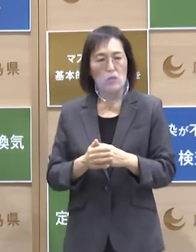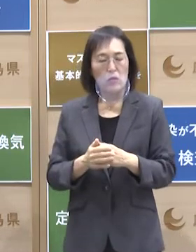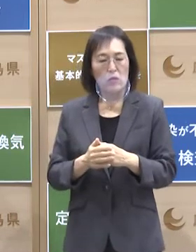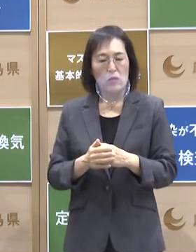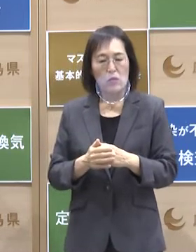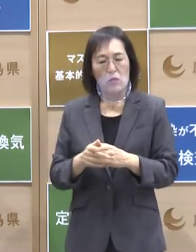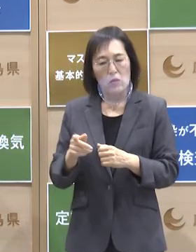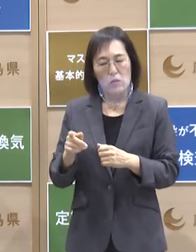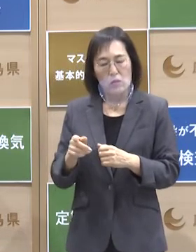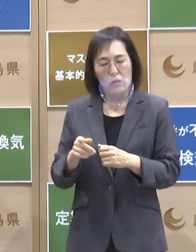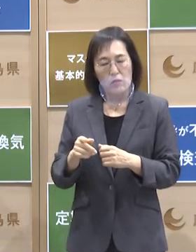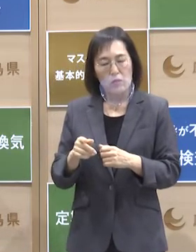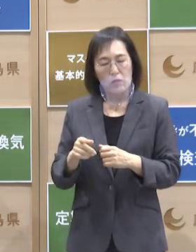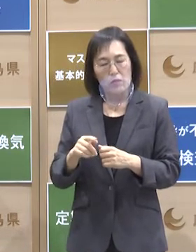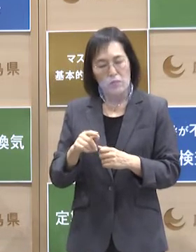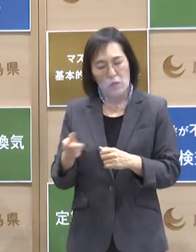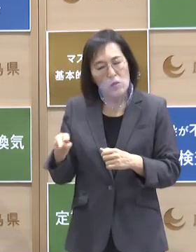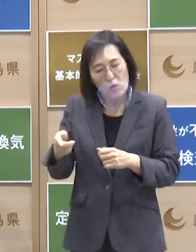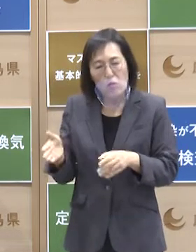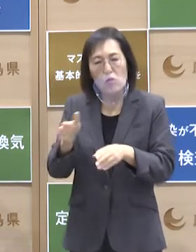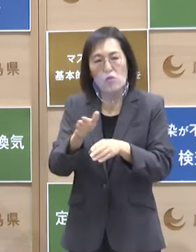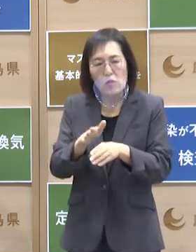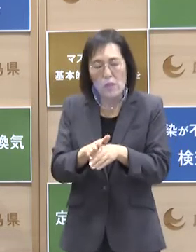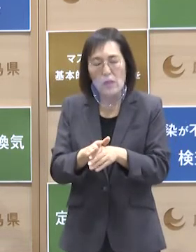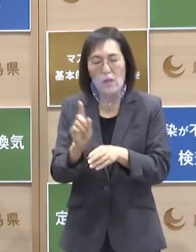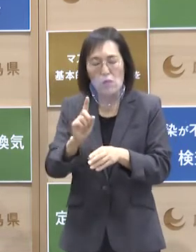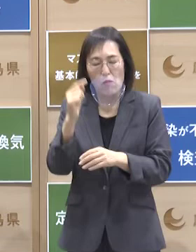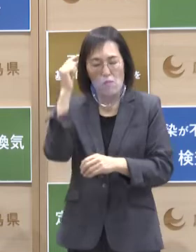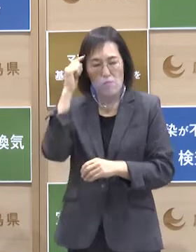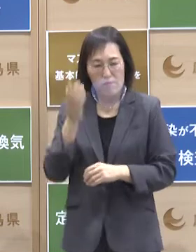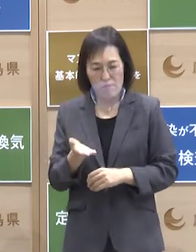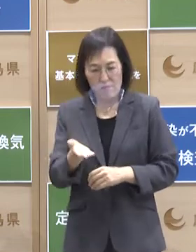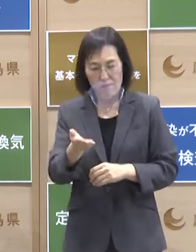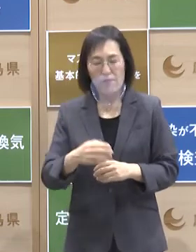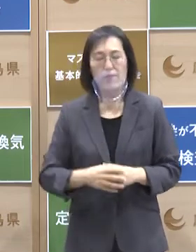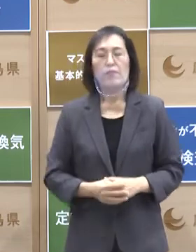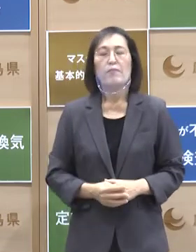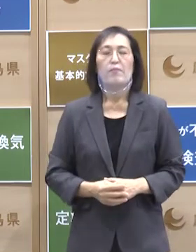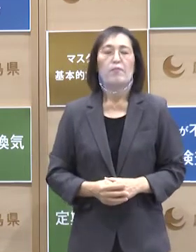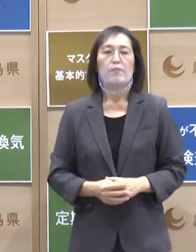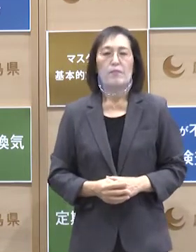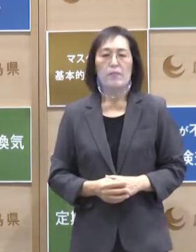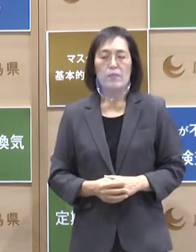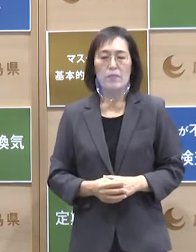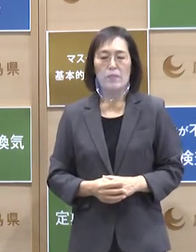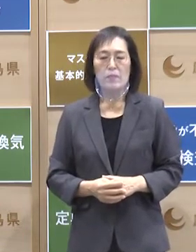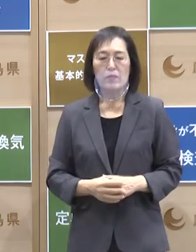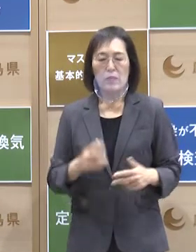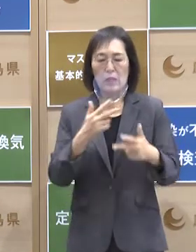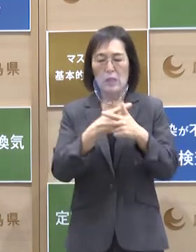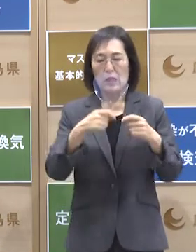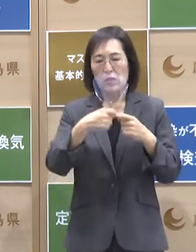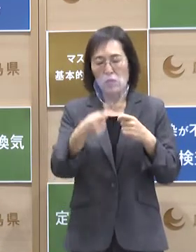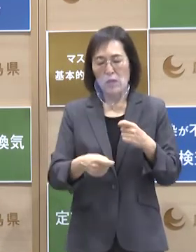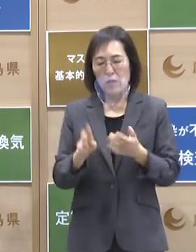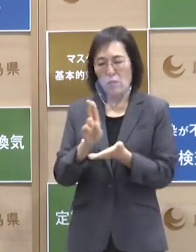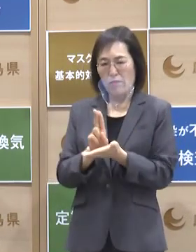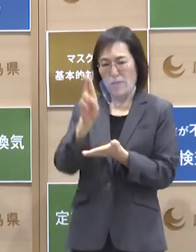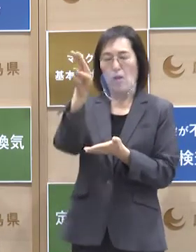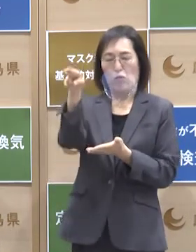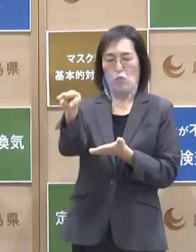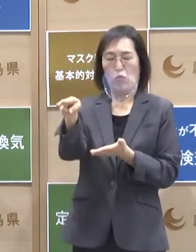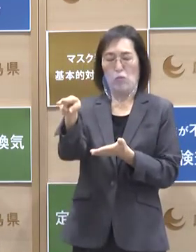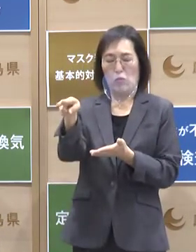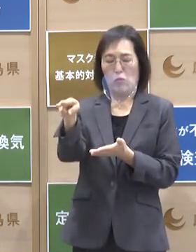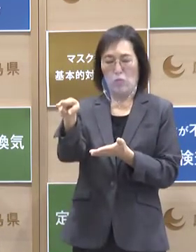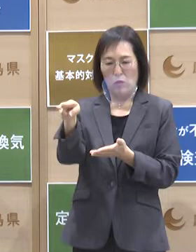てもご意見があればお願いしたいと思います。すいません、以上に1点お願いします。 はい、北朝鮮の弾道ミサイルについてですけれ